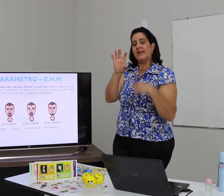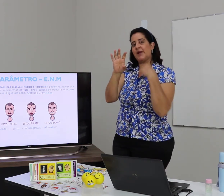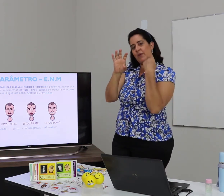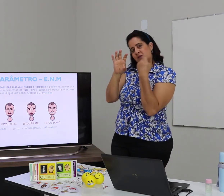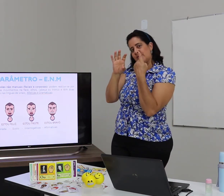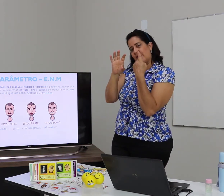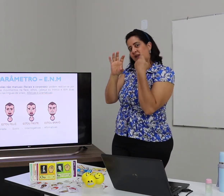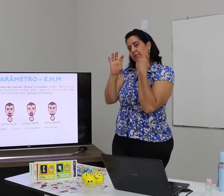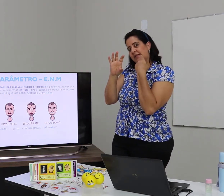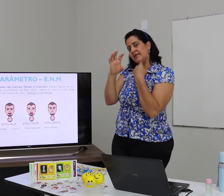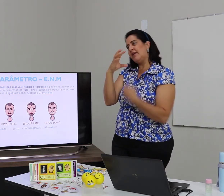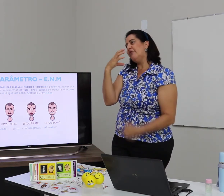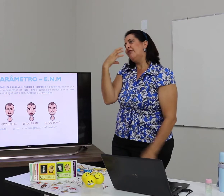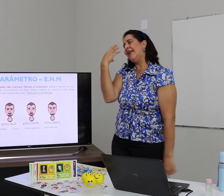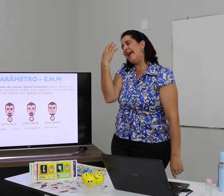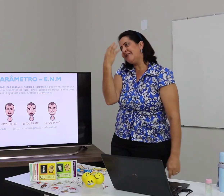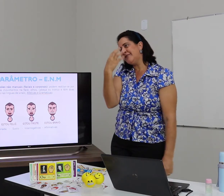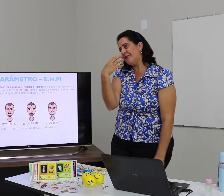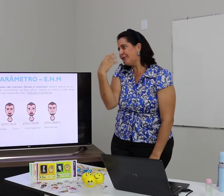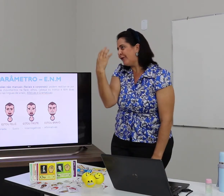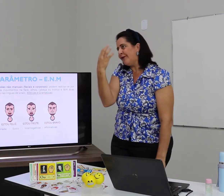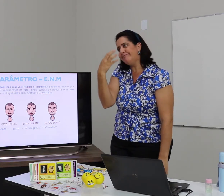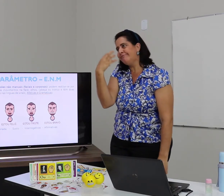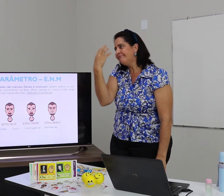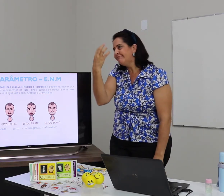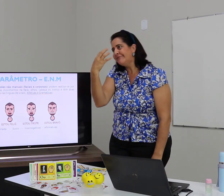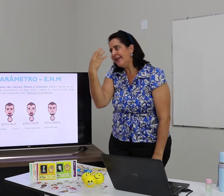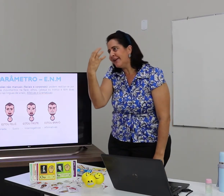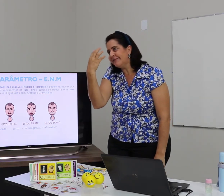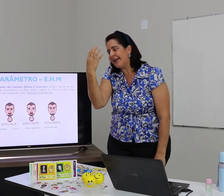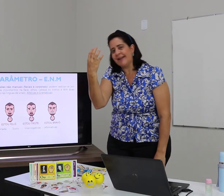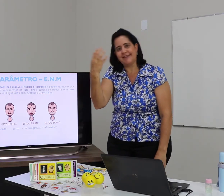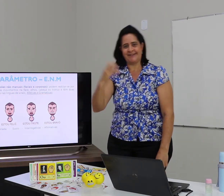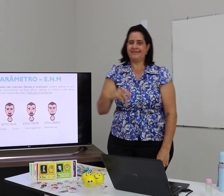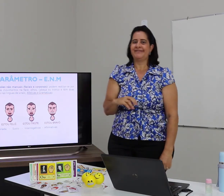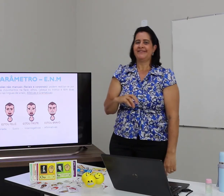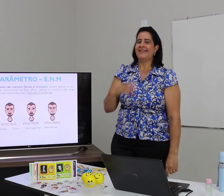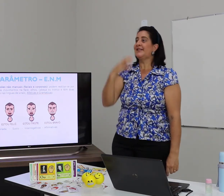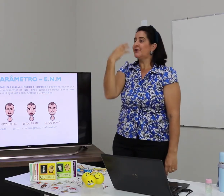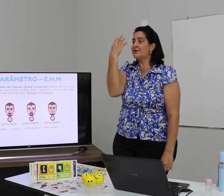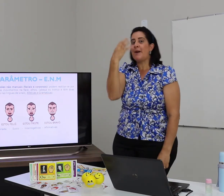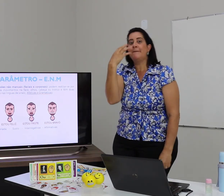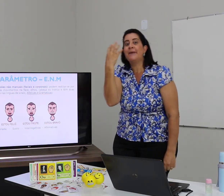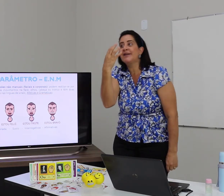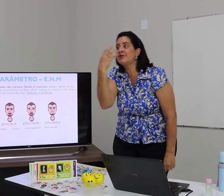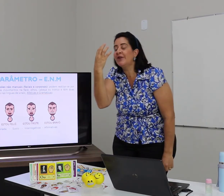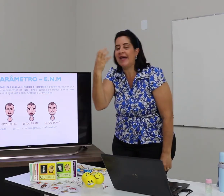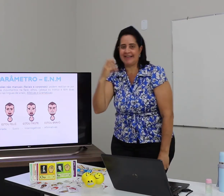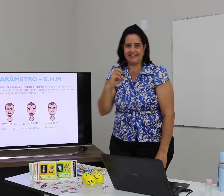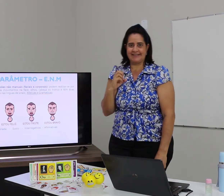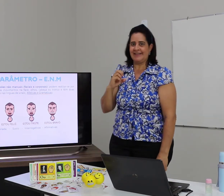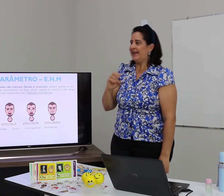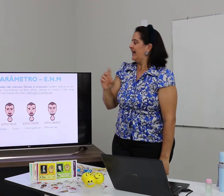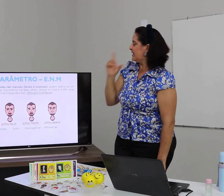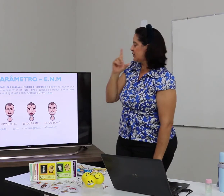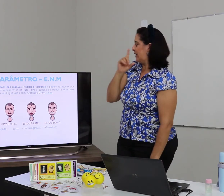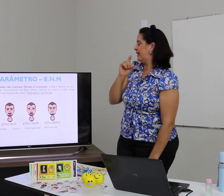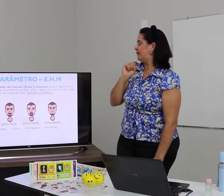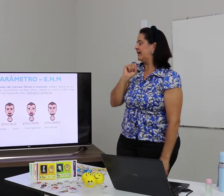Então isso, a expressão reflete que eu estou encantada. Então estou apaixonada. Isso é a